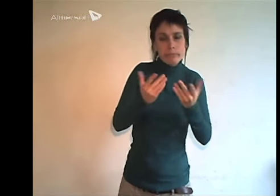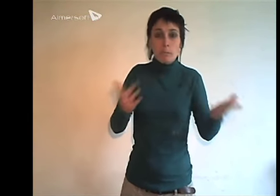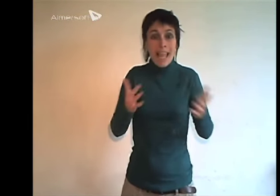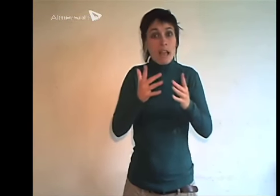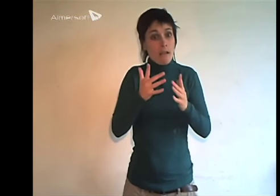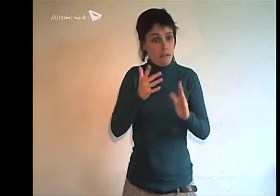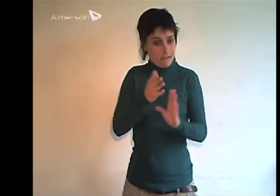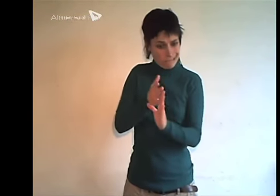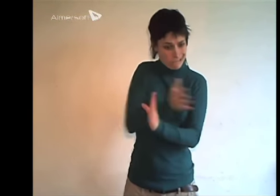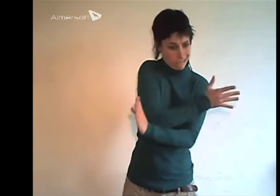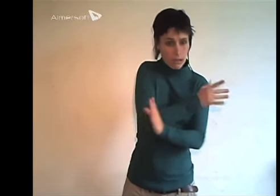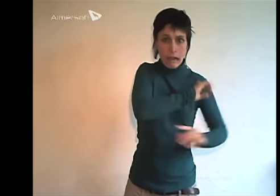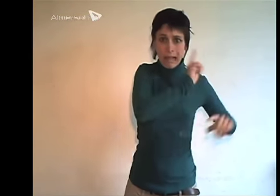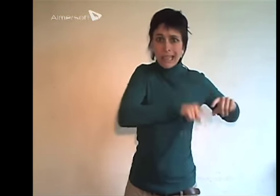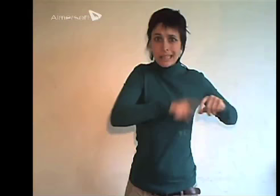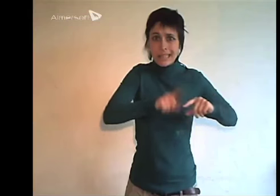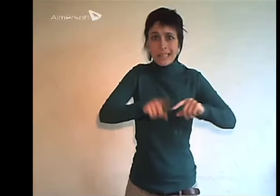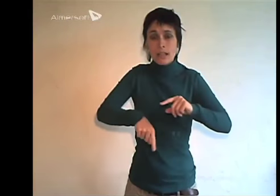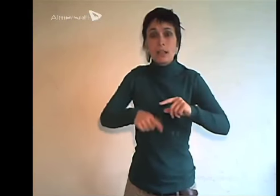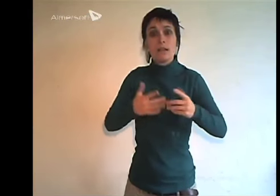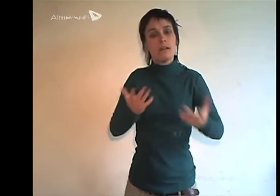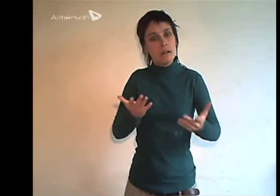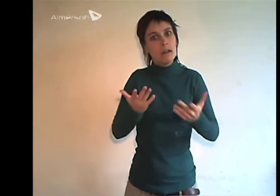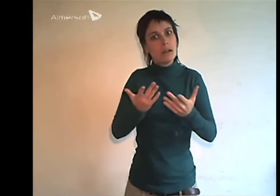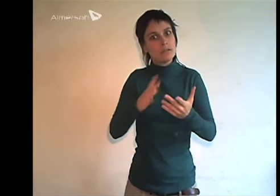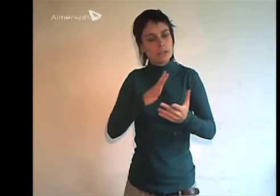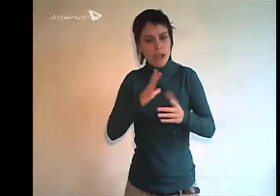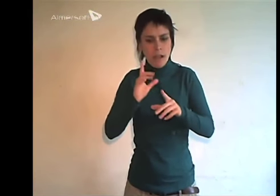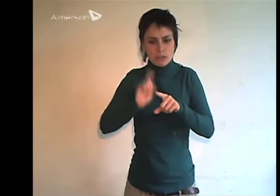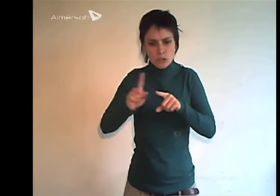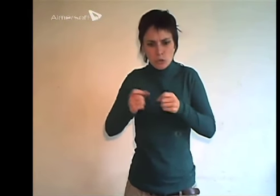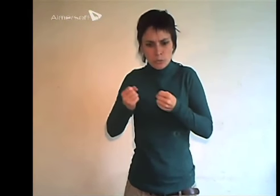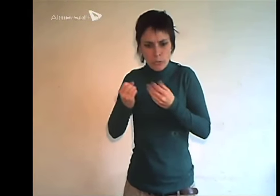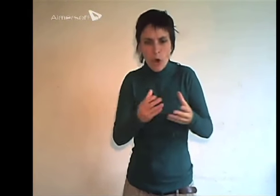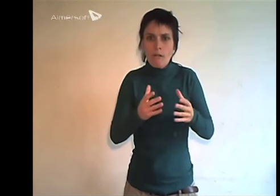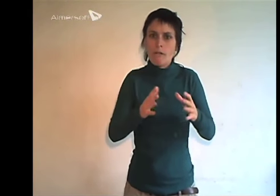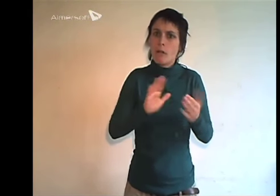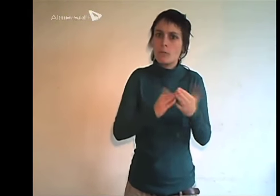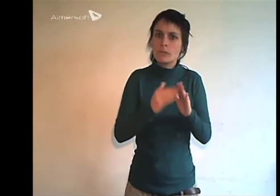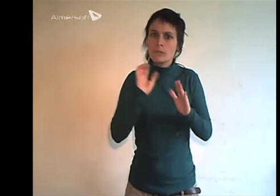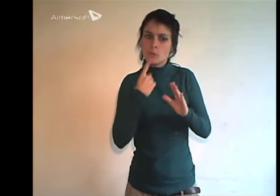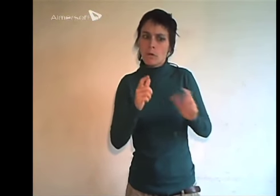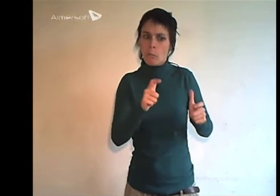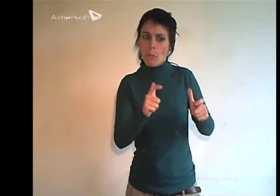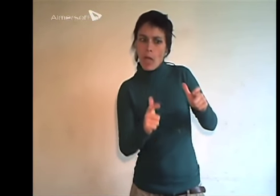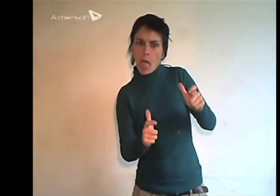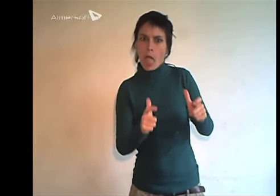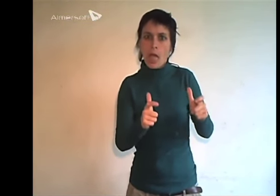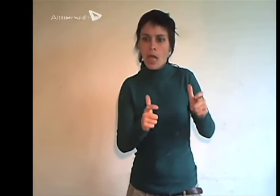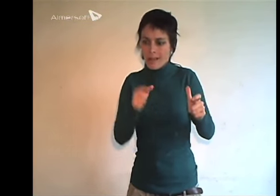fait il y a aussi des choses qui menacent très clairement la communauté sourde. Alors peut-être on peut en dire deux mots juste en introduction un